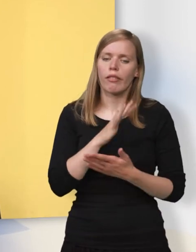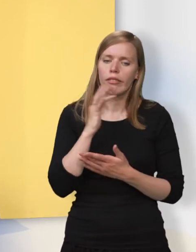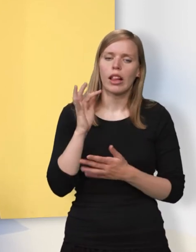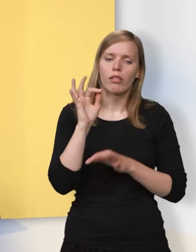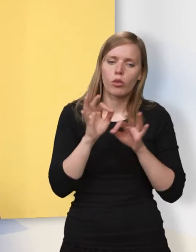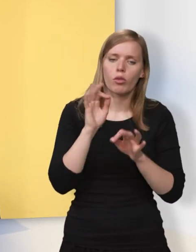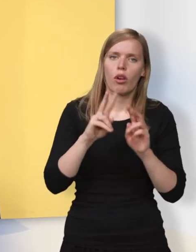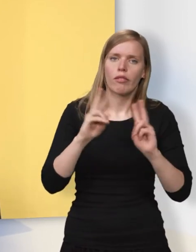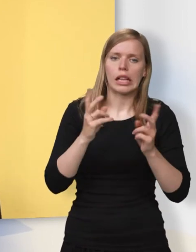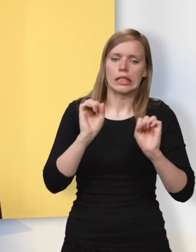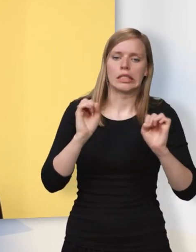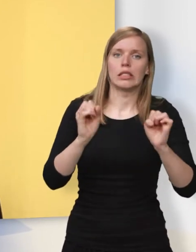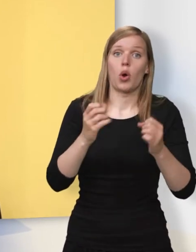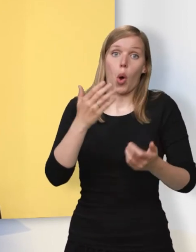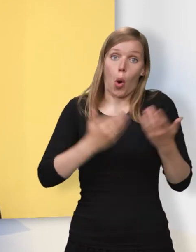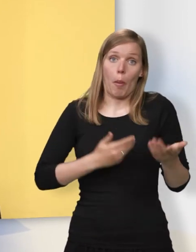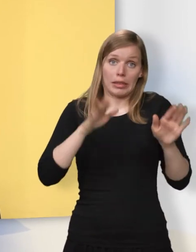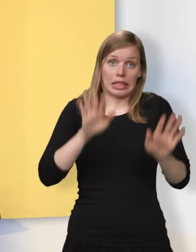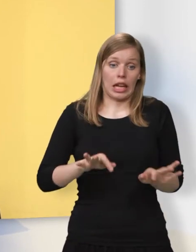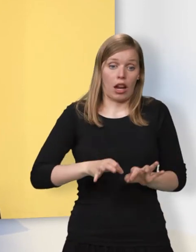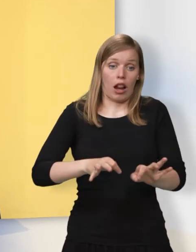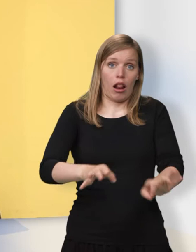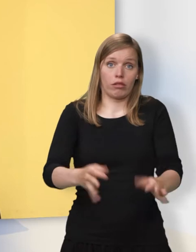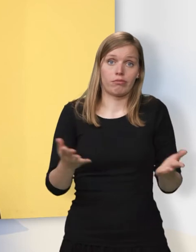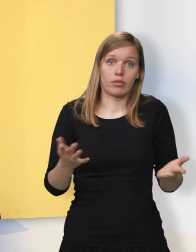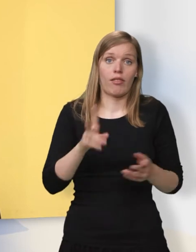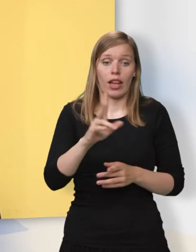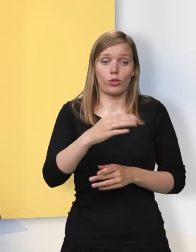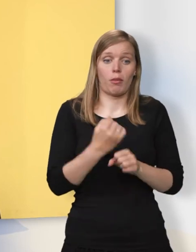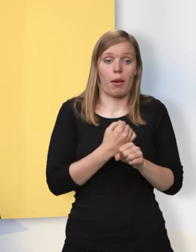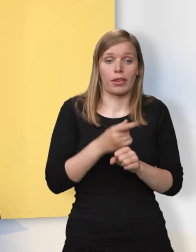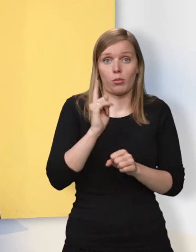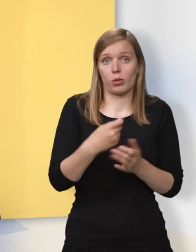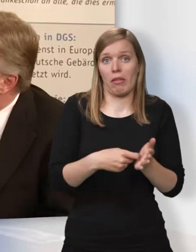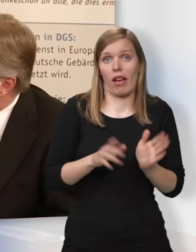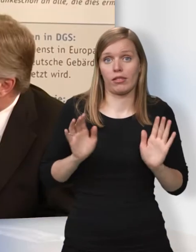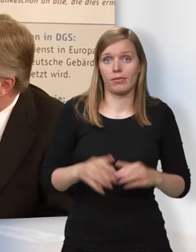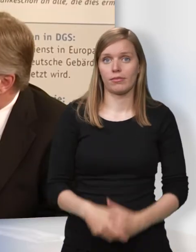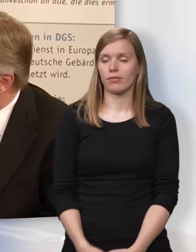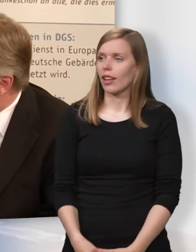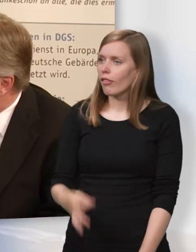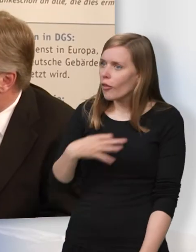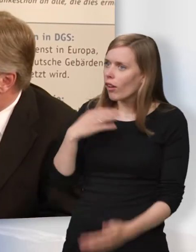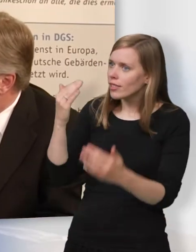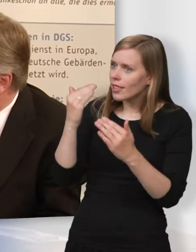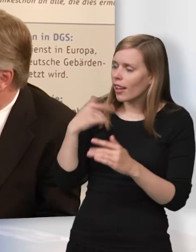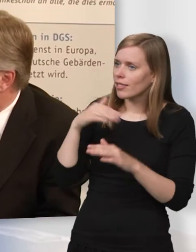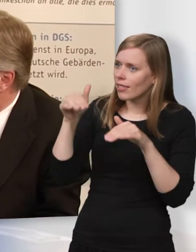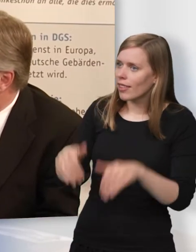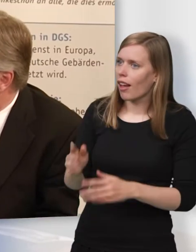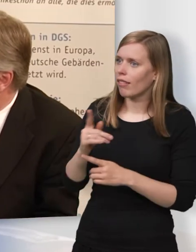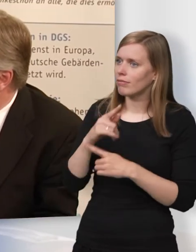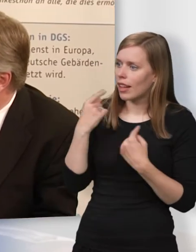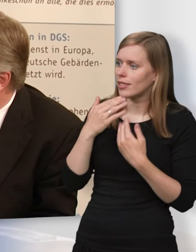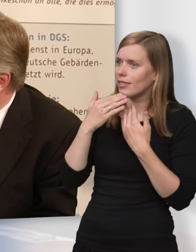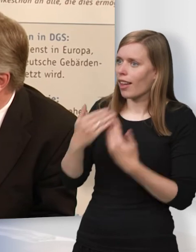das segensreich war oder nicht, müssen die Menschen machen, die mit mir zu tun hatten. Für mich war es ein Segen, dass Sie da waren. Herzlichen Dank